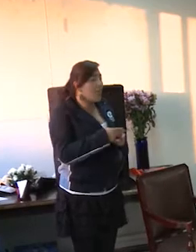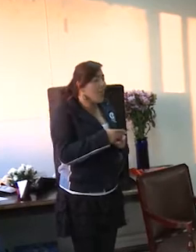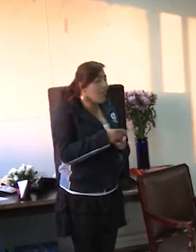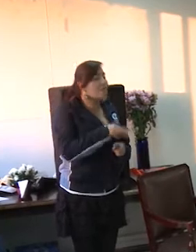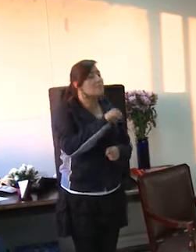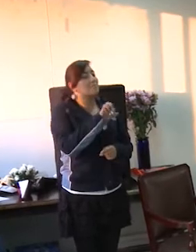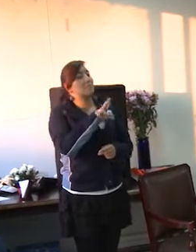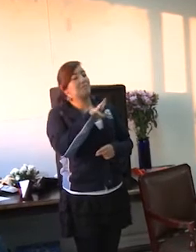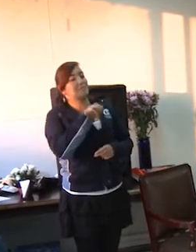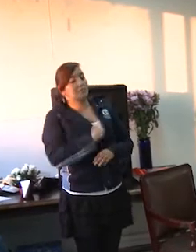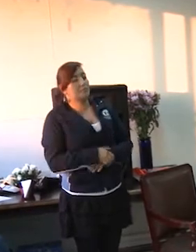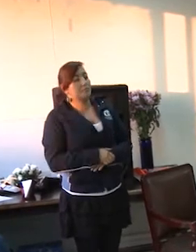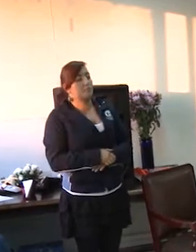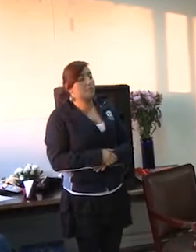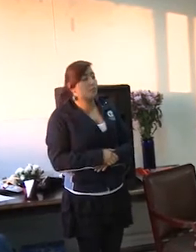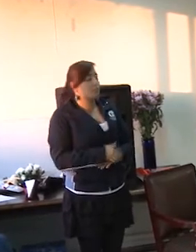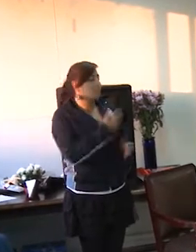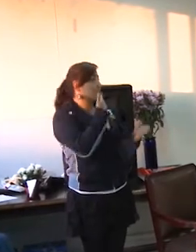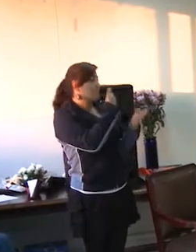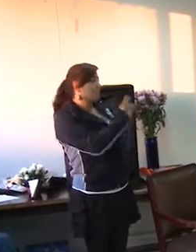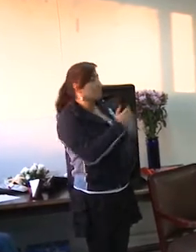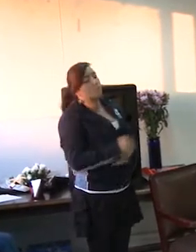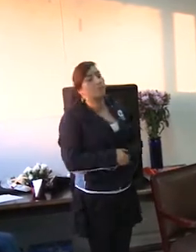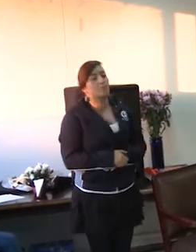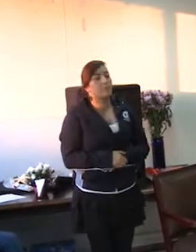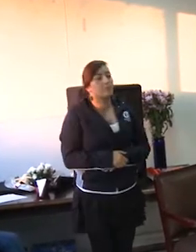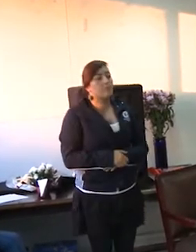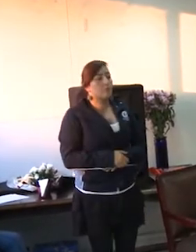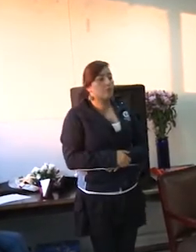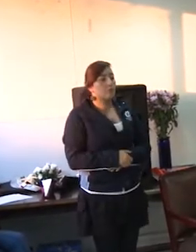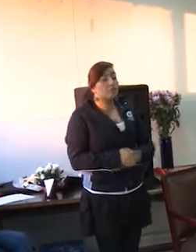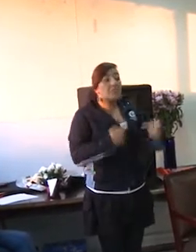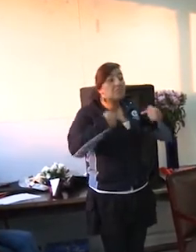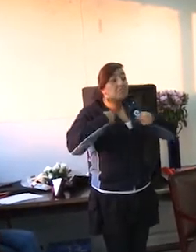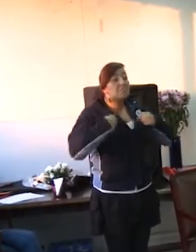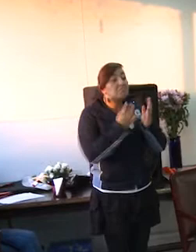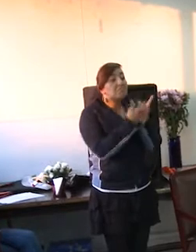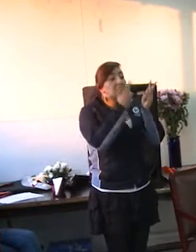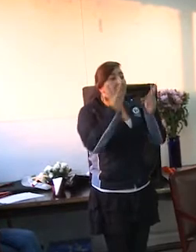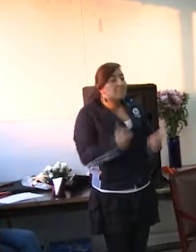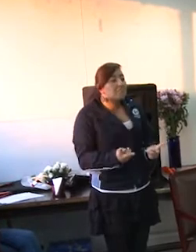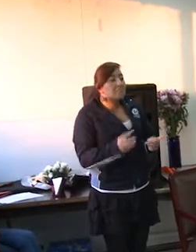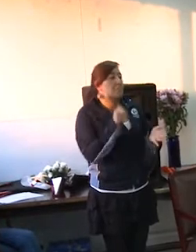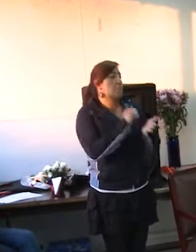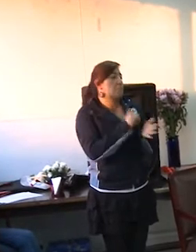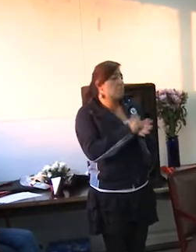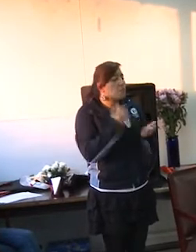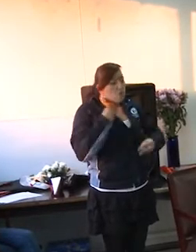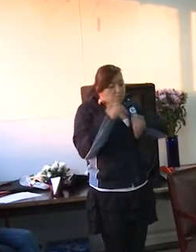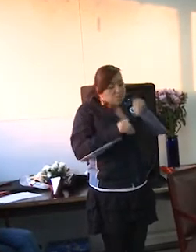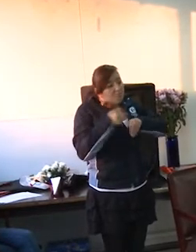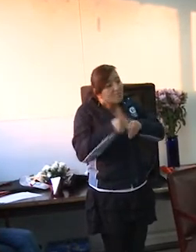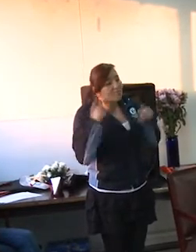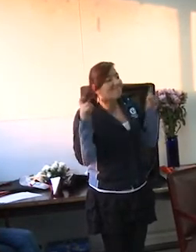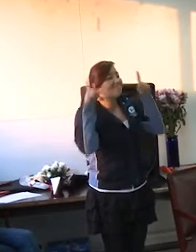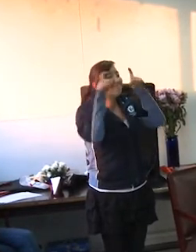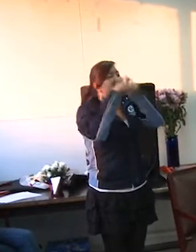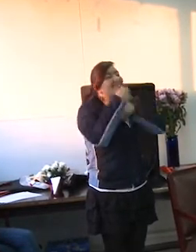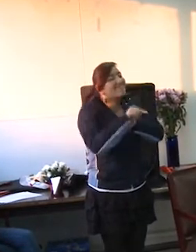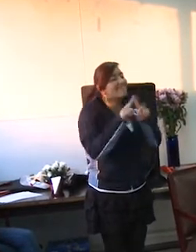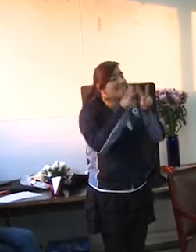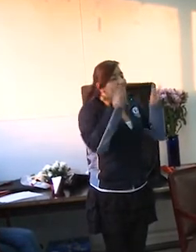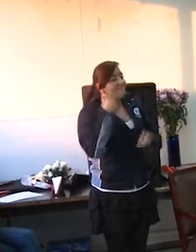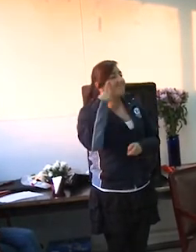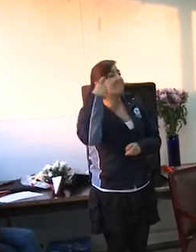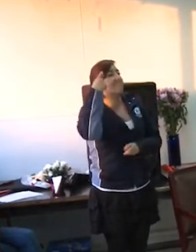Gracias. Bueno, yo como estudiante hice una pequeña reflexión con respecto a los retos que nos